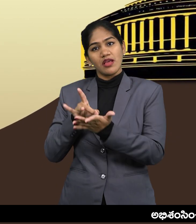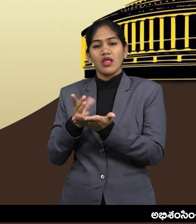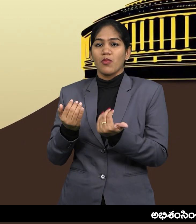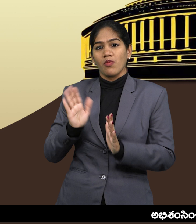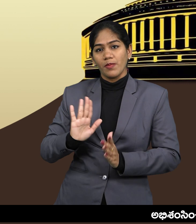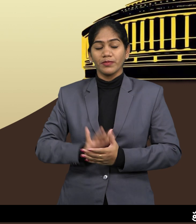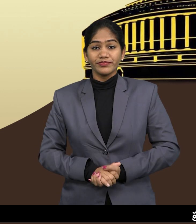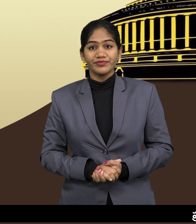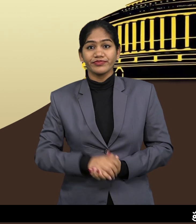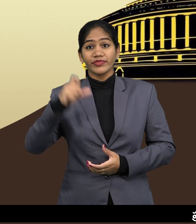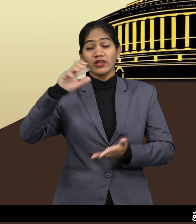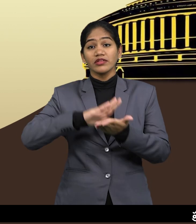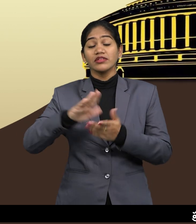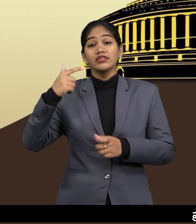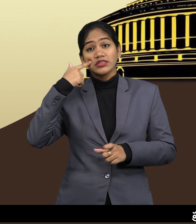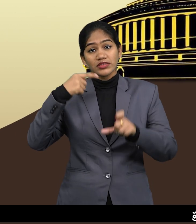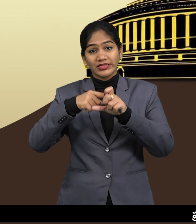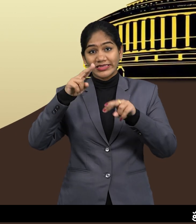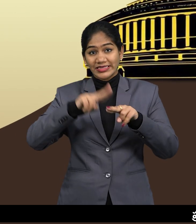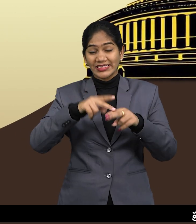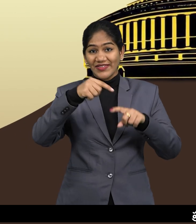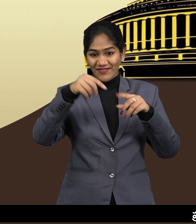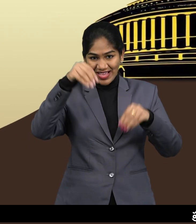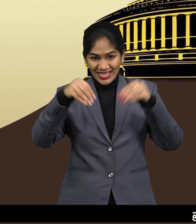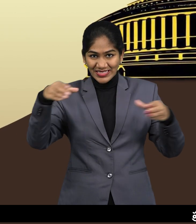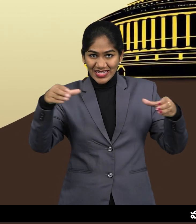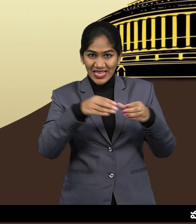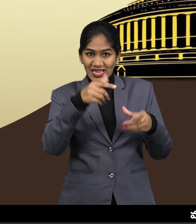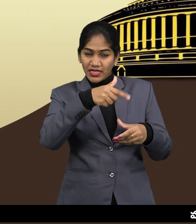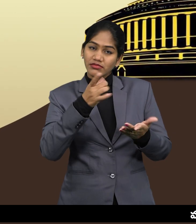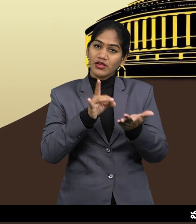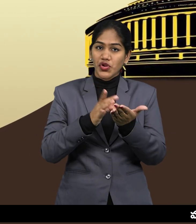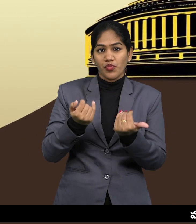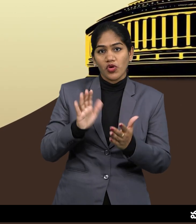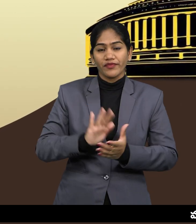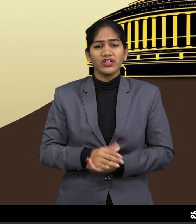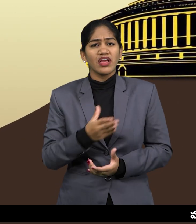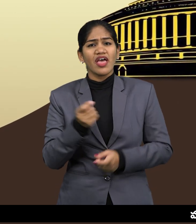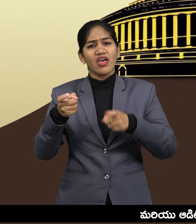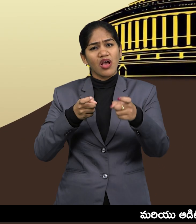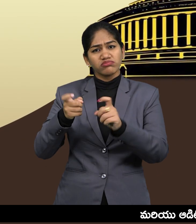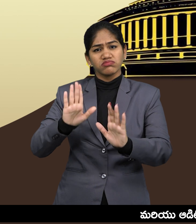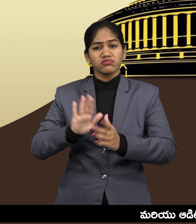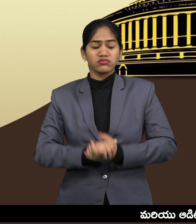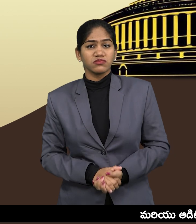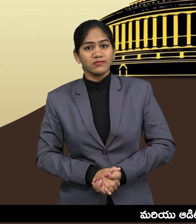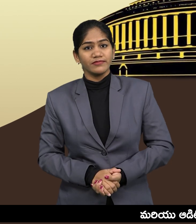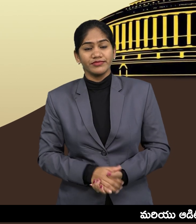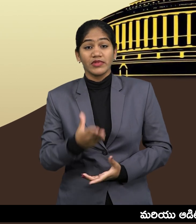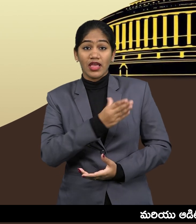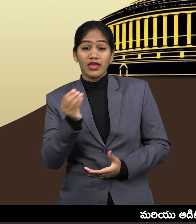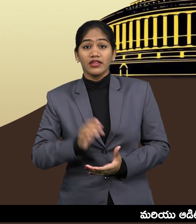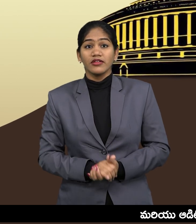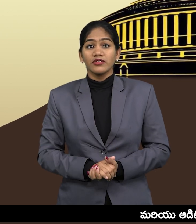ప్రధాన ఎన్నికల కమిషనర్ మరియు భారత కంట్రోలర్ మరియు ఆడిటర్